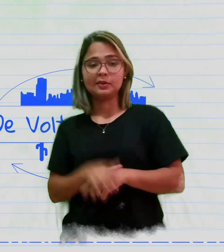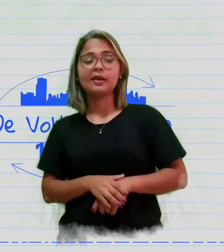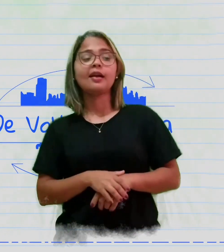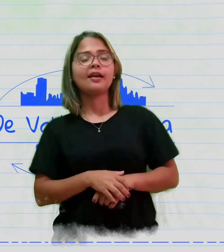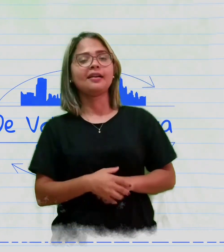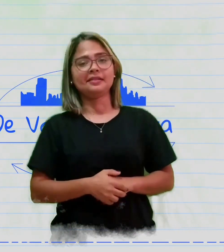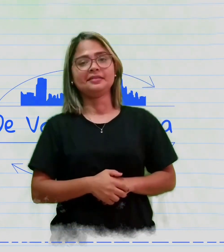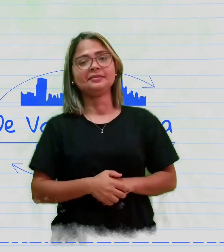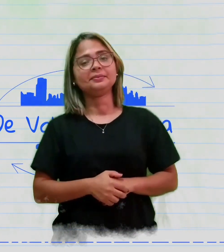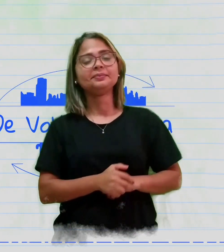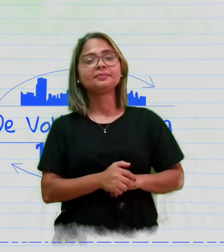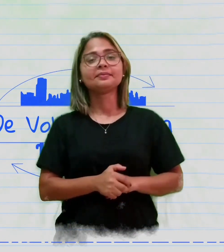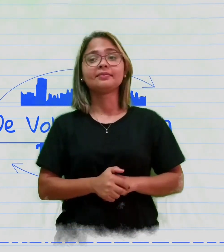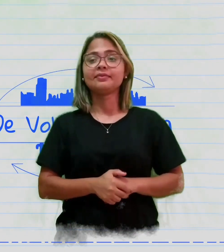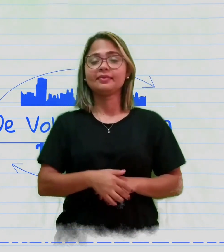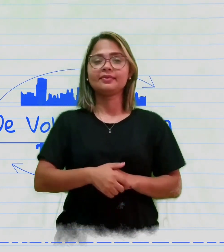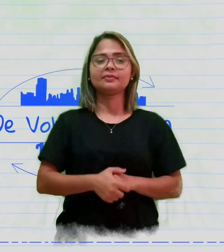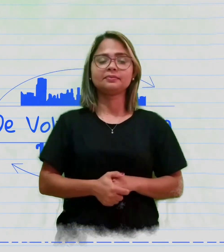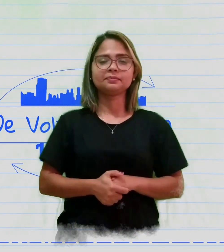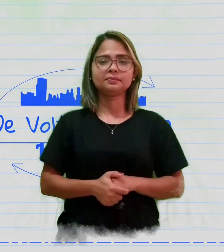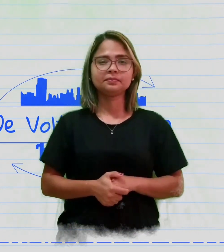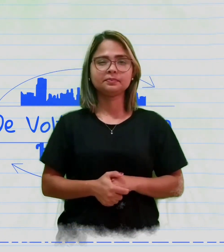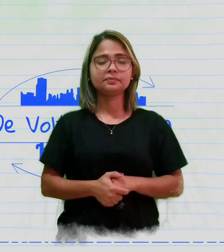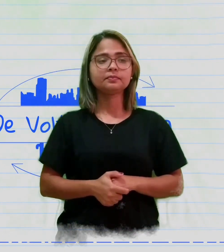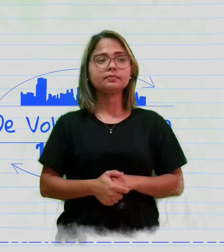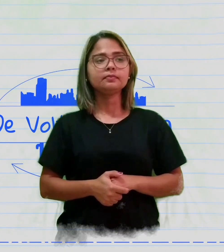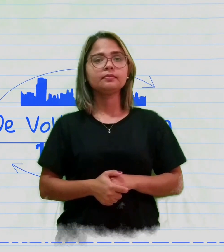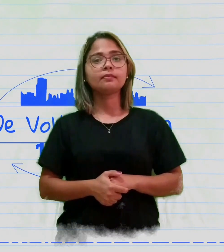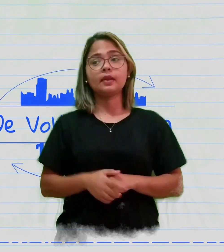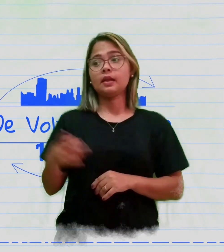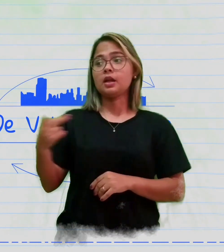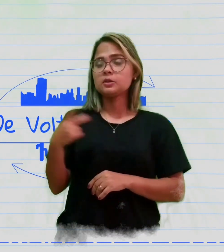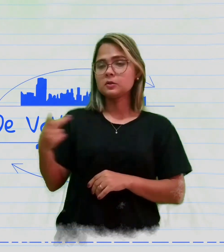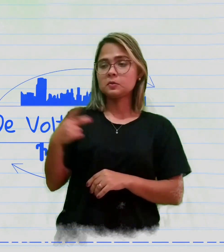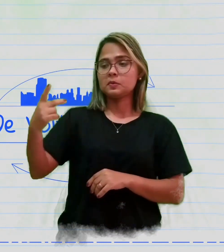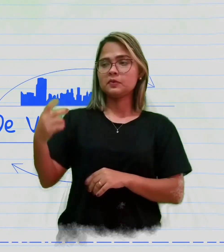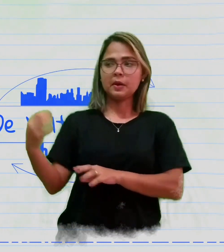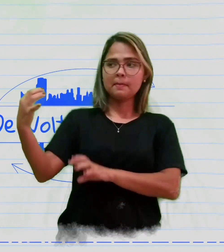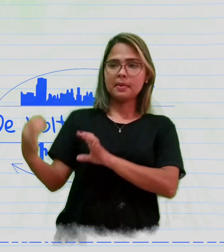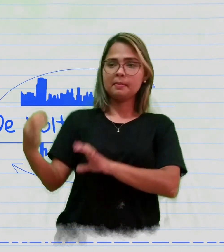esse podcast viesse a acontecer, e principalmente a produção. Eu também quero muito agradecer ao nosso elenco que